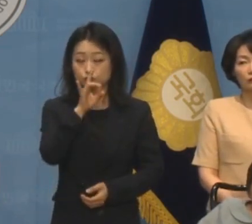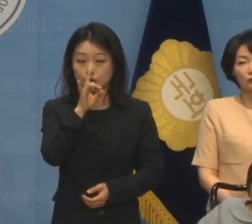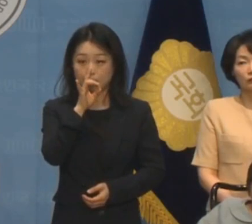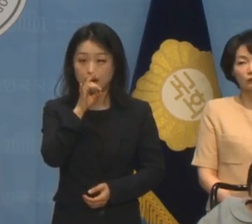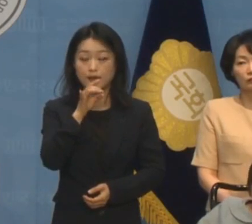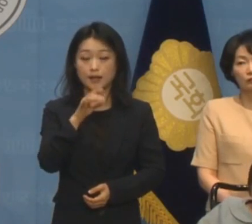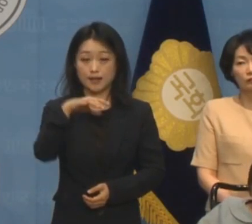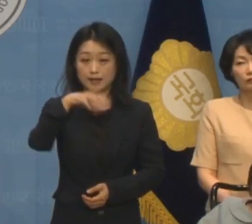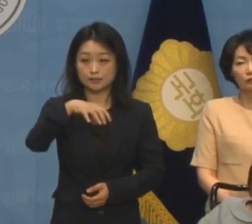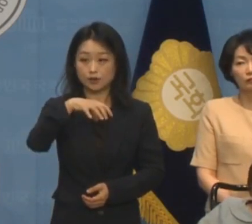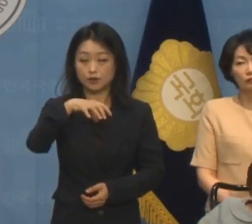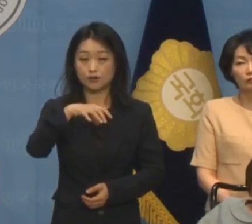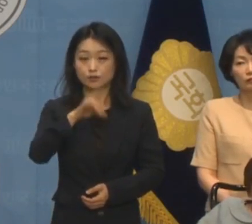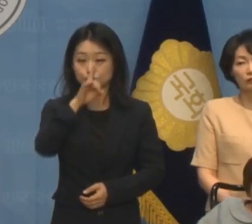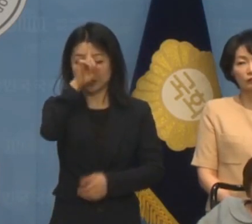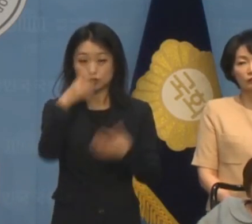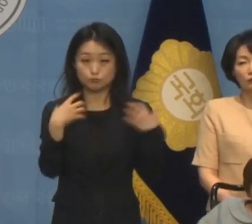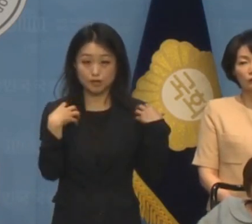중앙에서도 탈시설